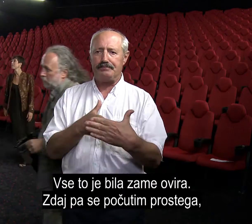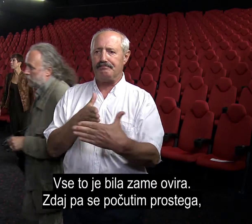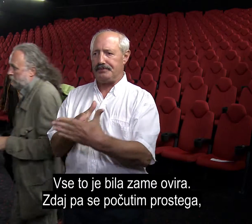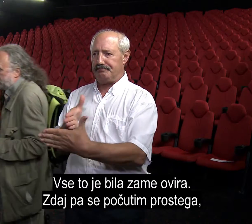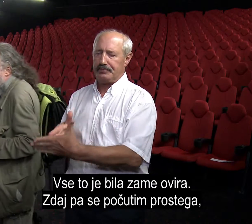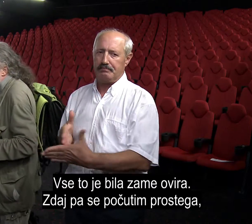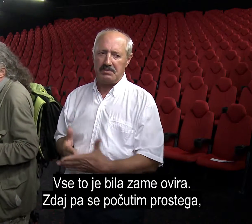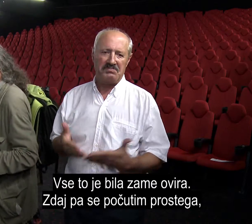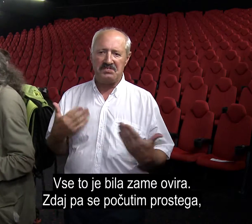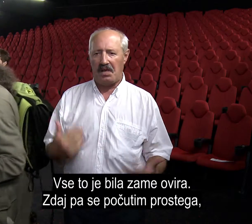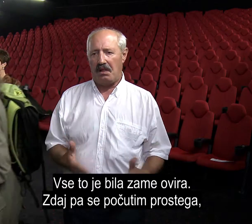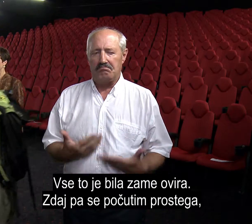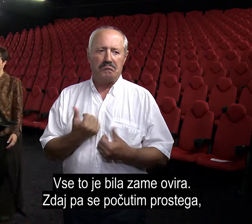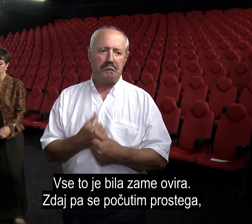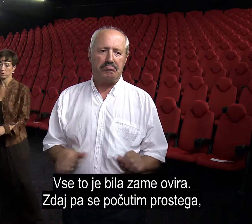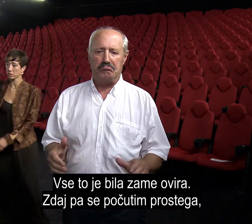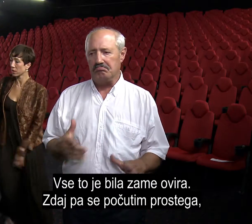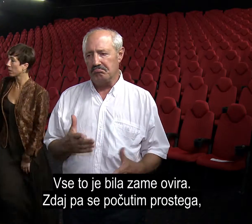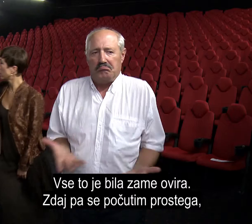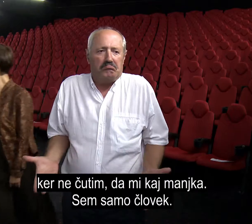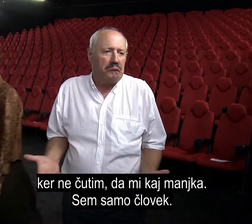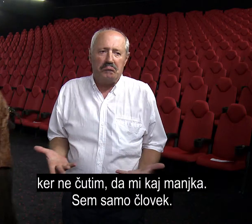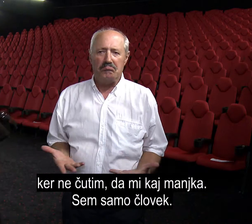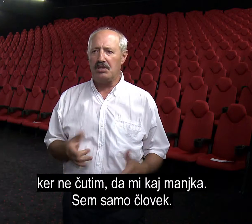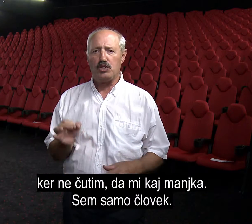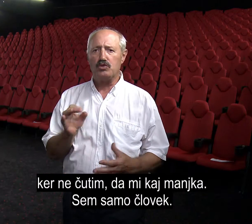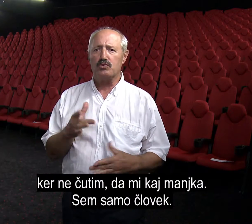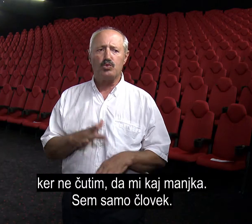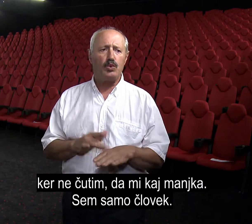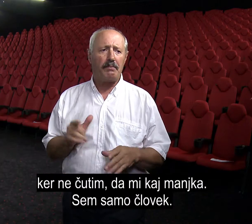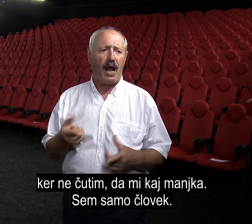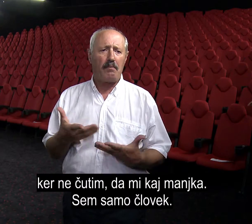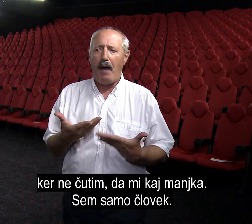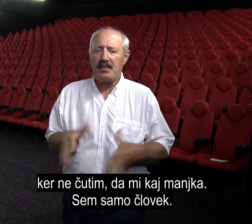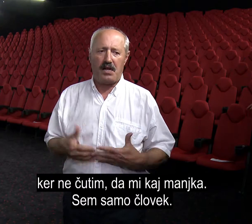Ampak so bili, naša oprema je bila tam zadaj. Aleksandra,